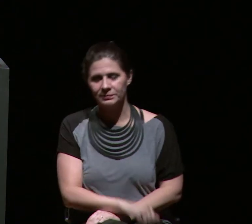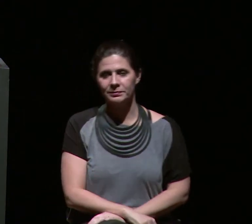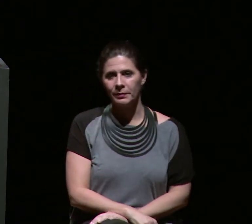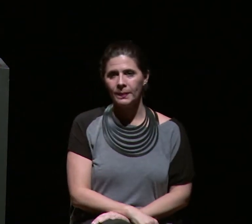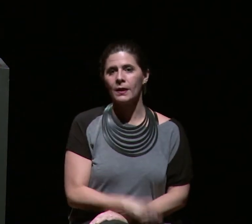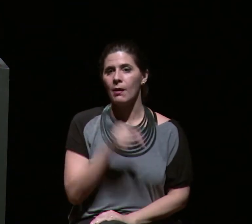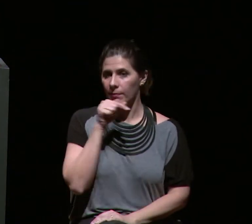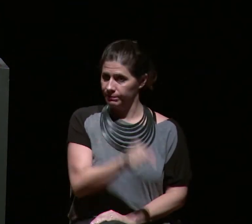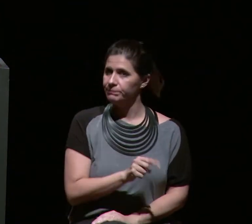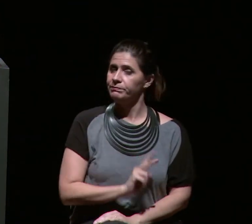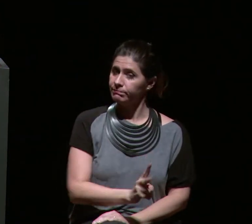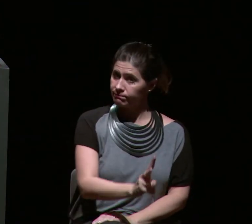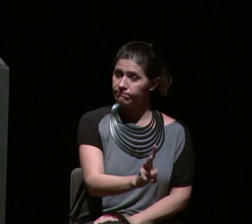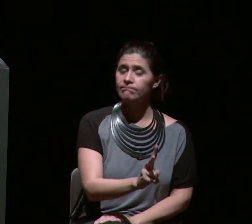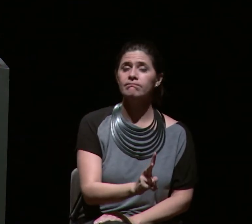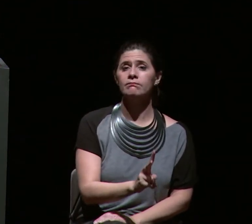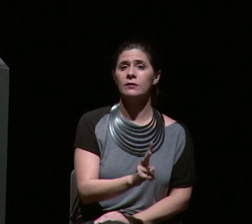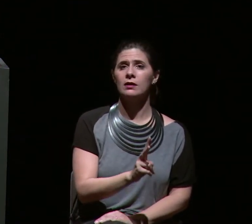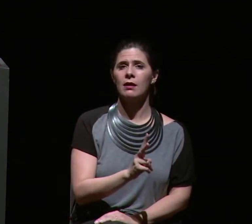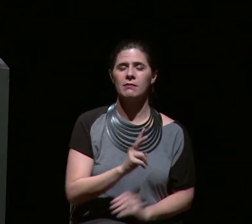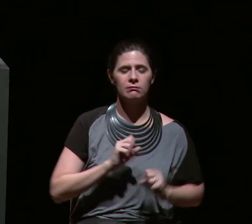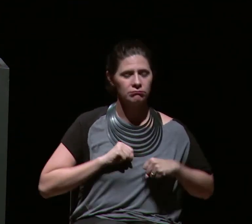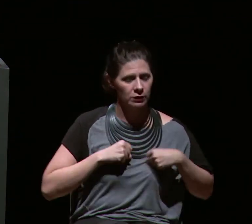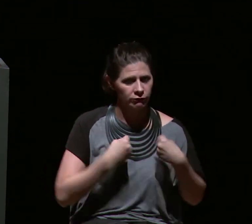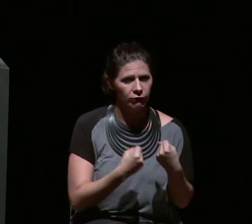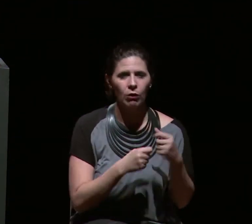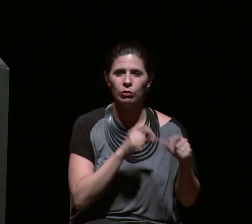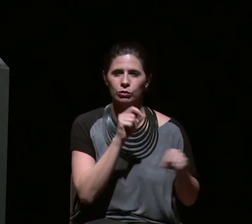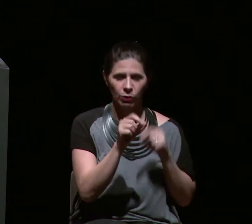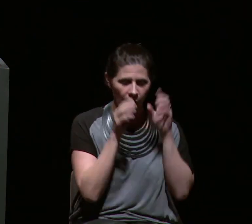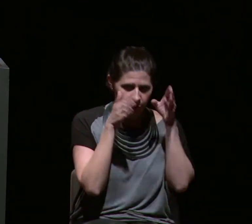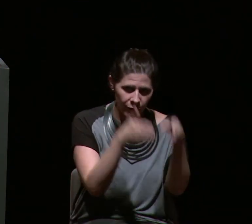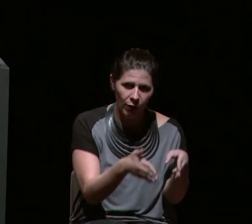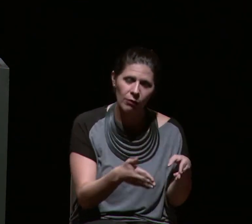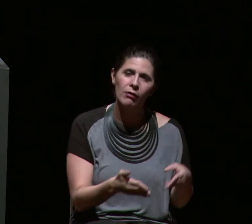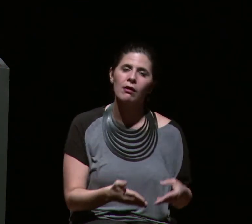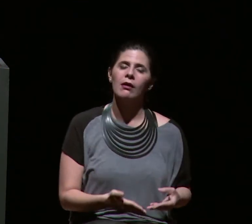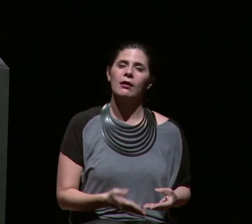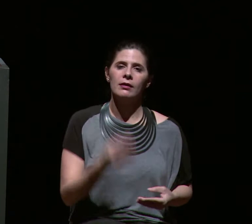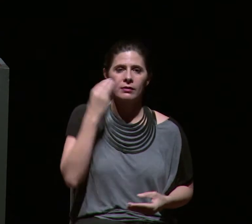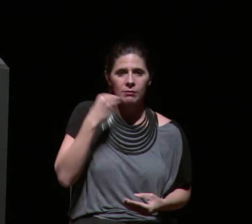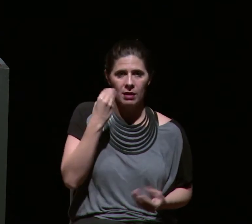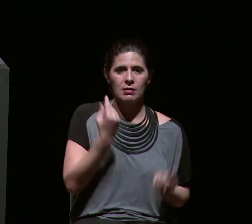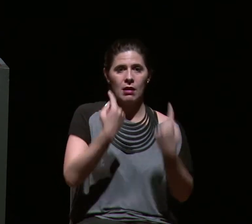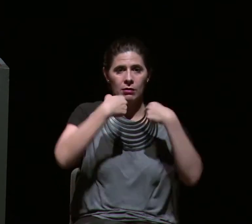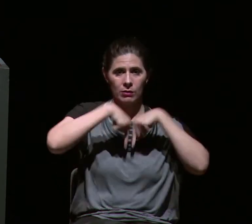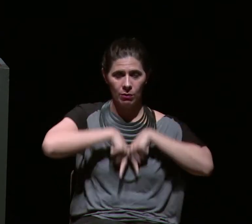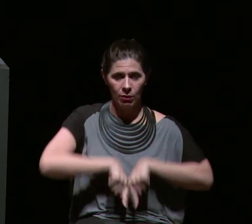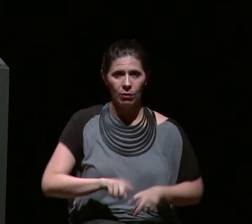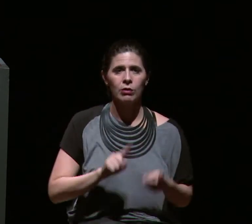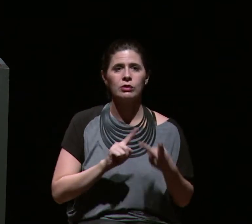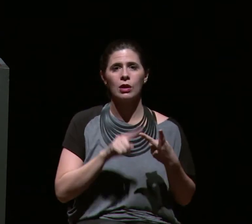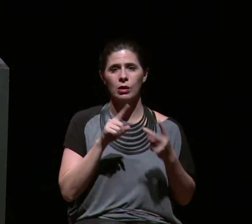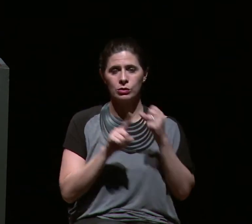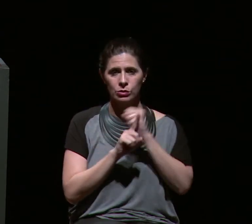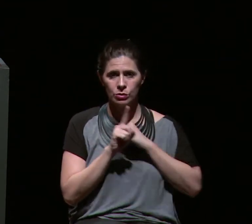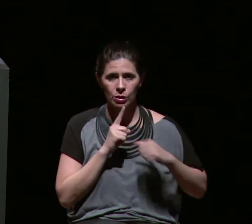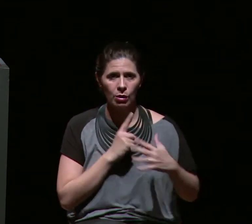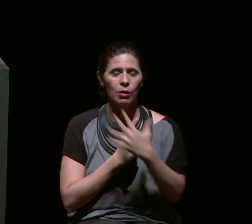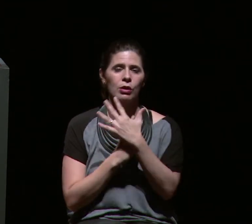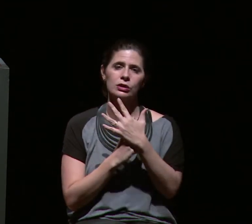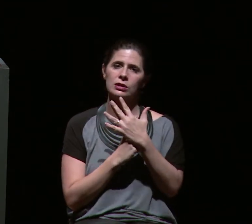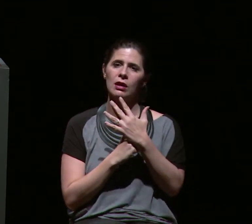articular experiências antropológicas, históricas, sociológicas, geográficas,